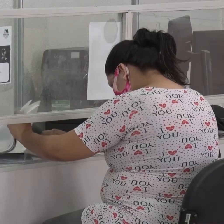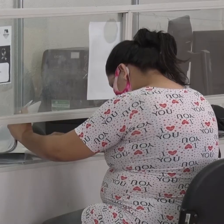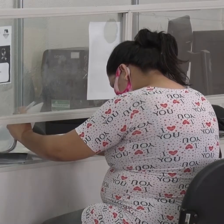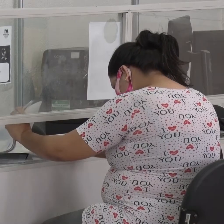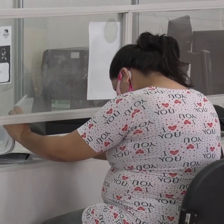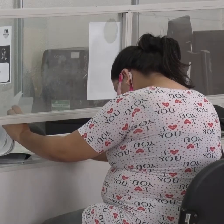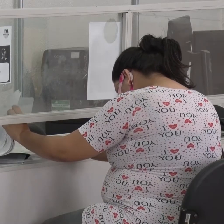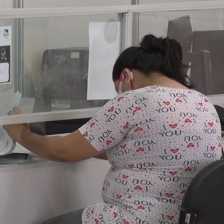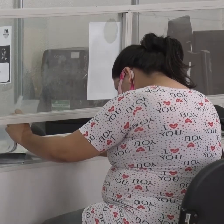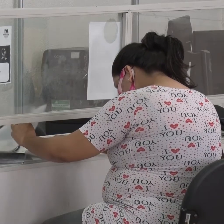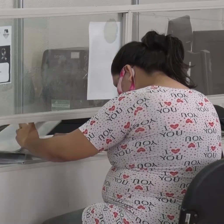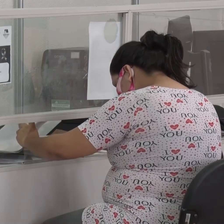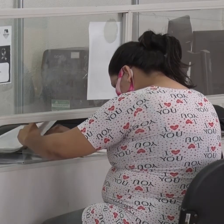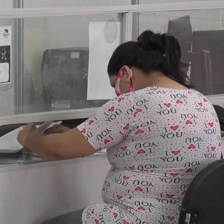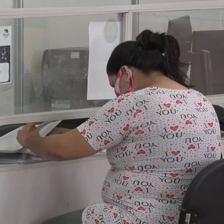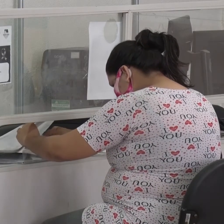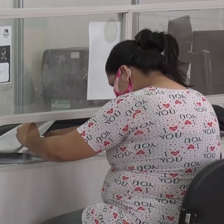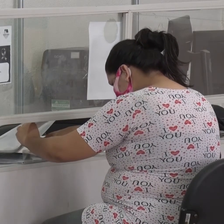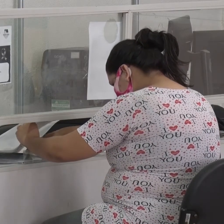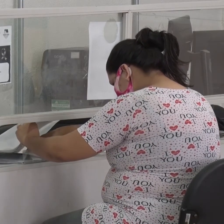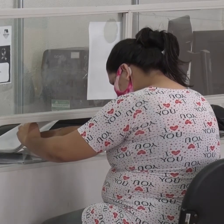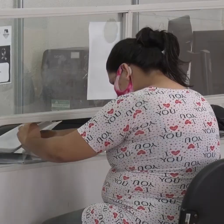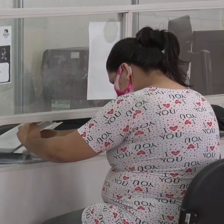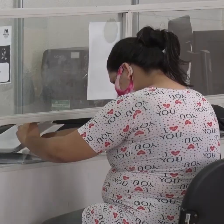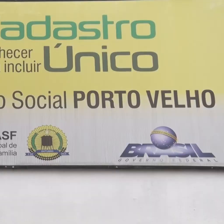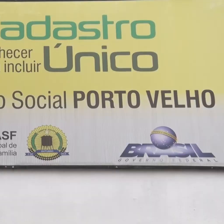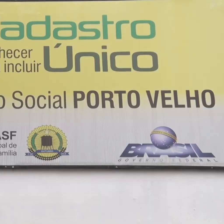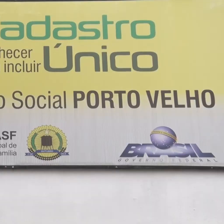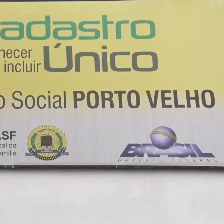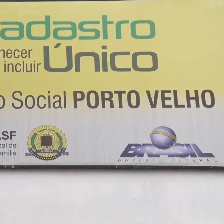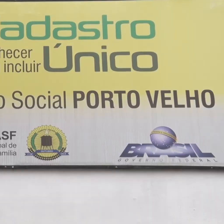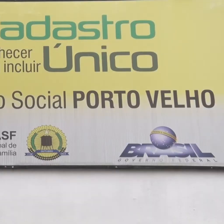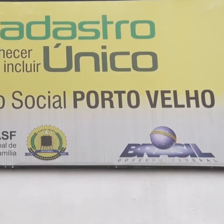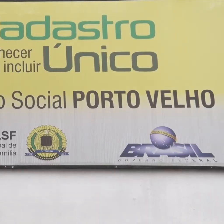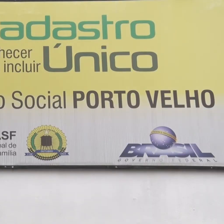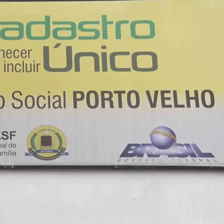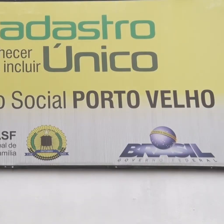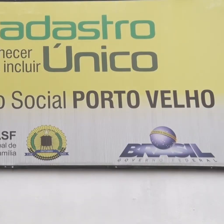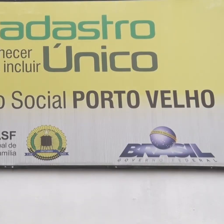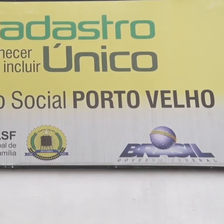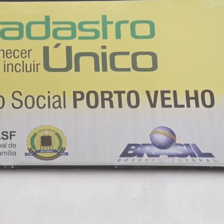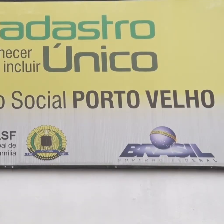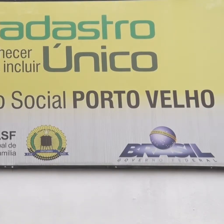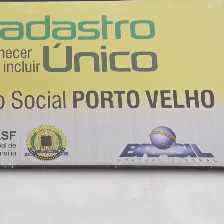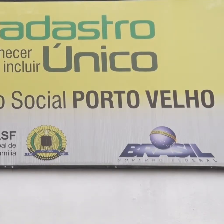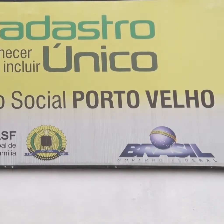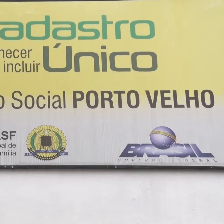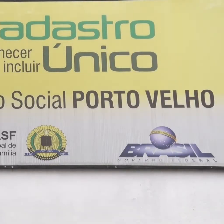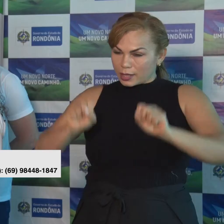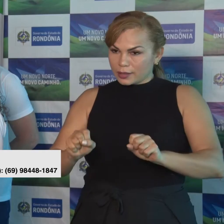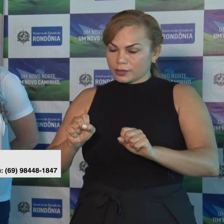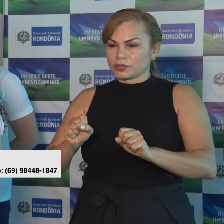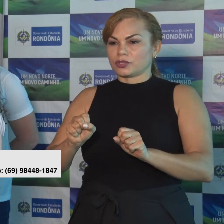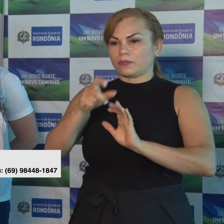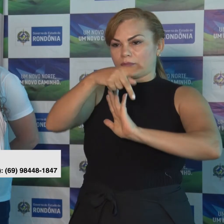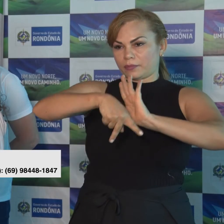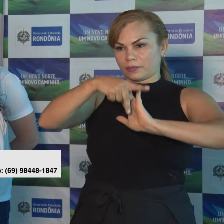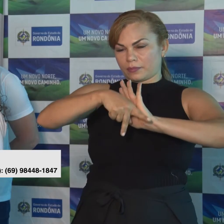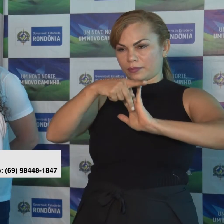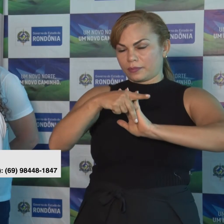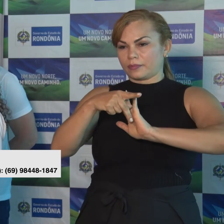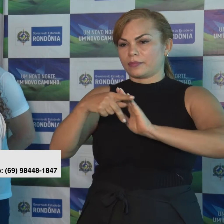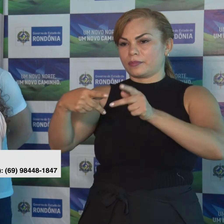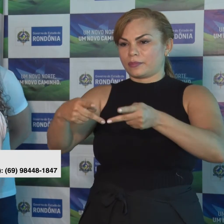consumidor poderá utilizar qualquer restaurante credenciado no programa, desde que a pessoa seja cadastrada no Cade Único. Eles vão chegar